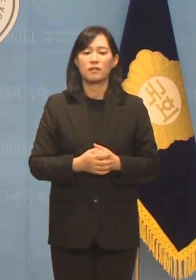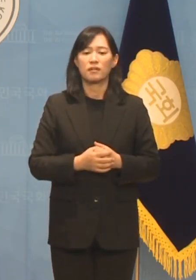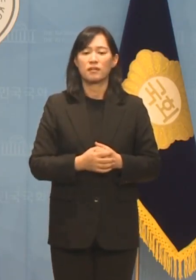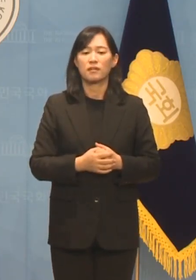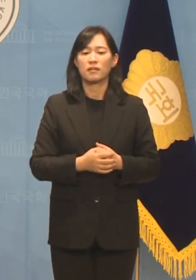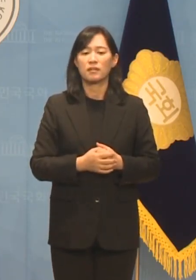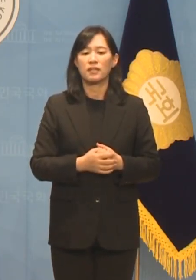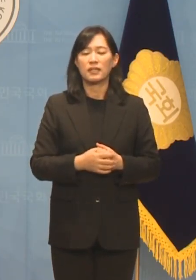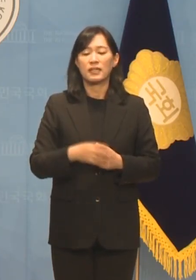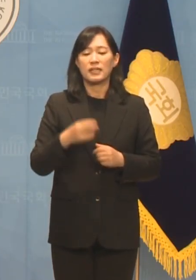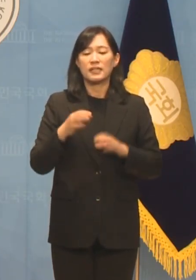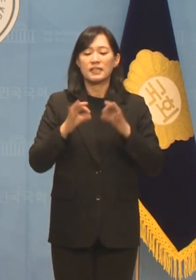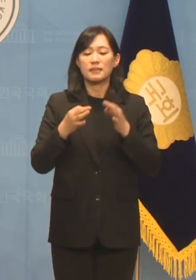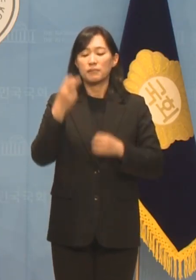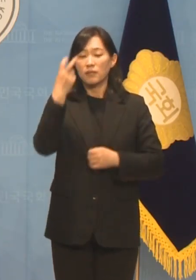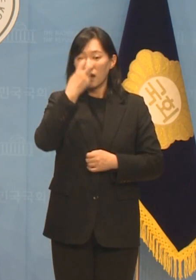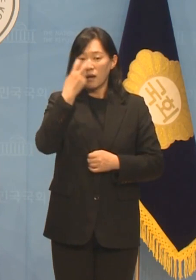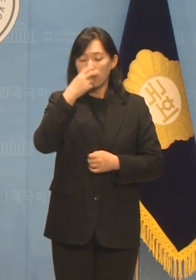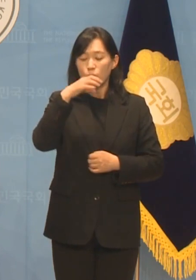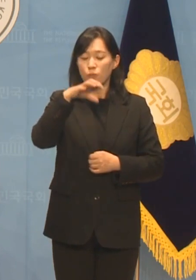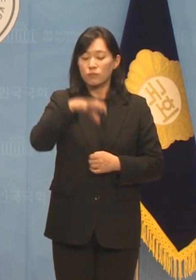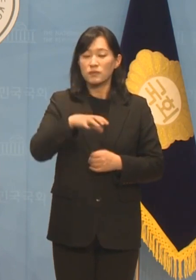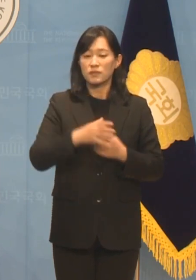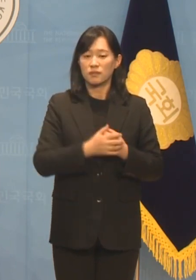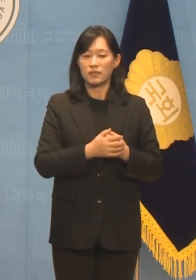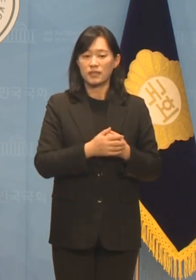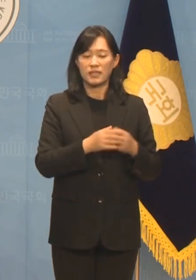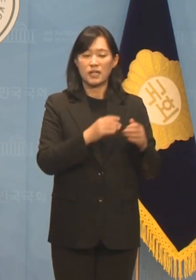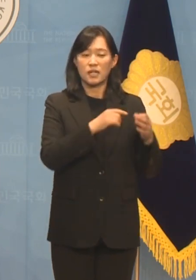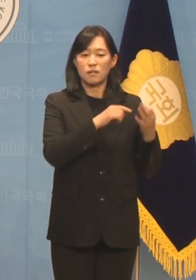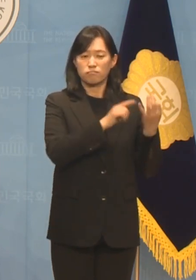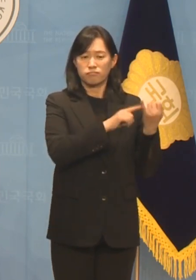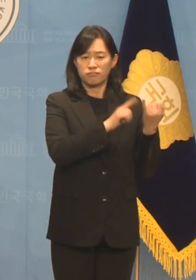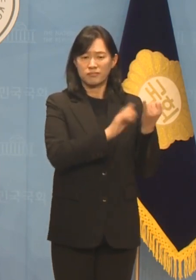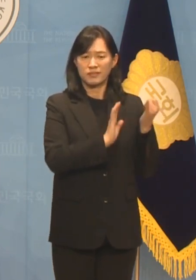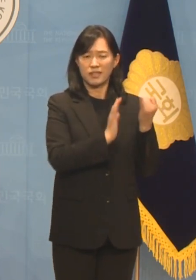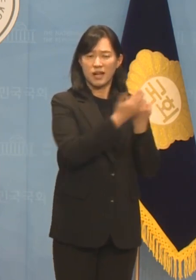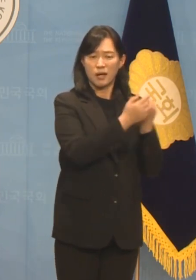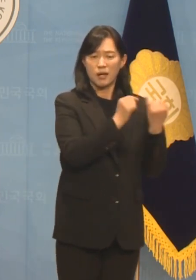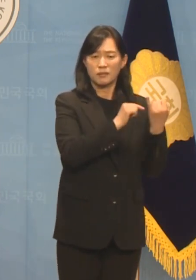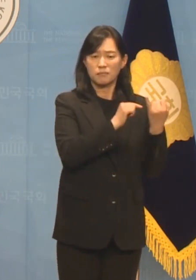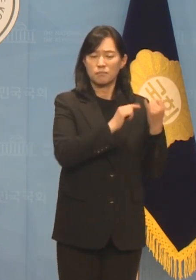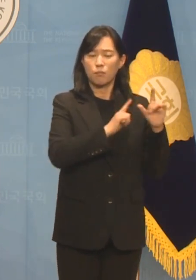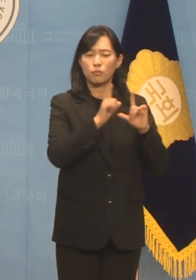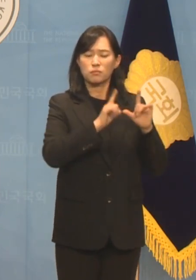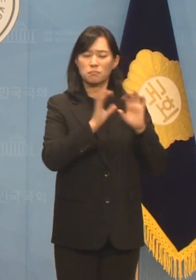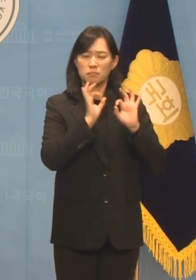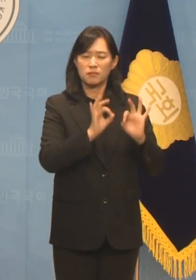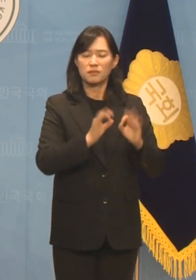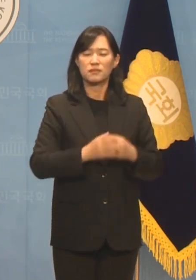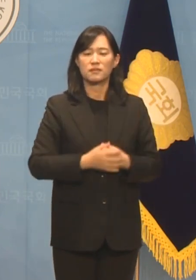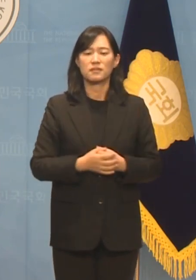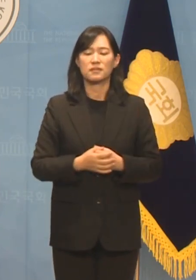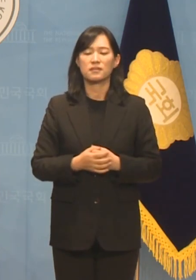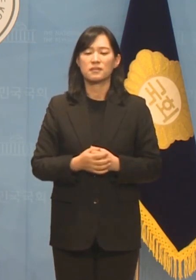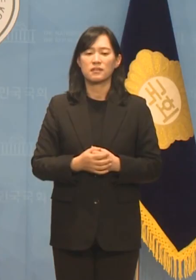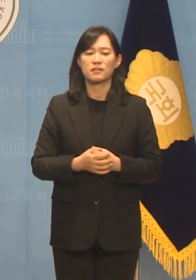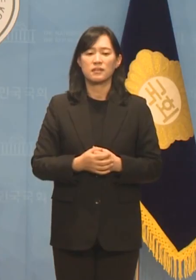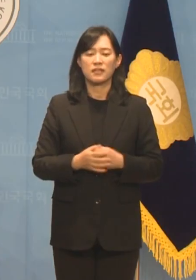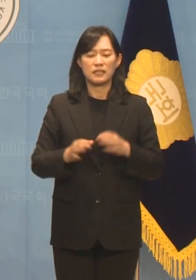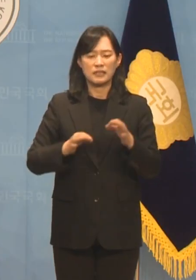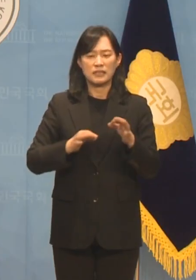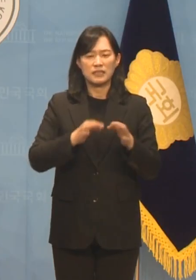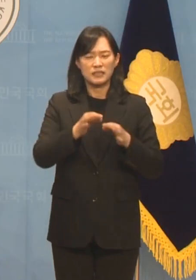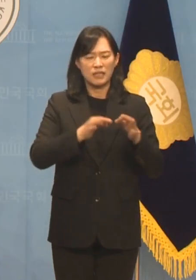이복현 금감원장이 국회에 나와서 김건희를 감싸기에 급급한 모습을 보였습니다. 시장